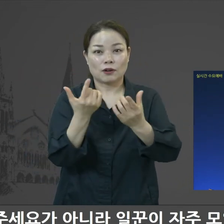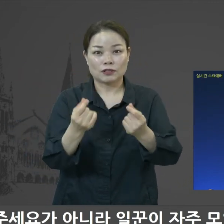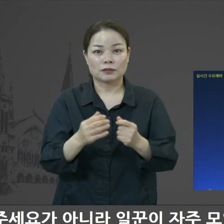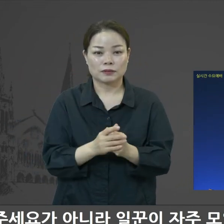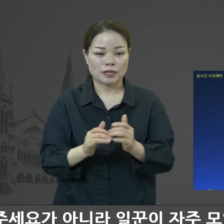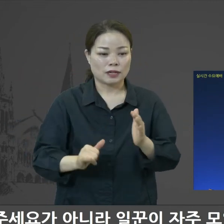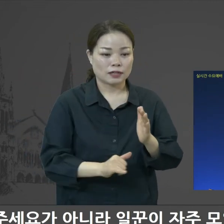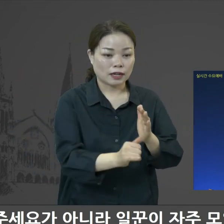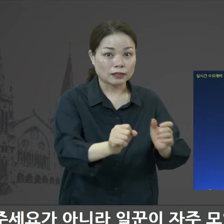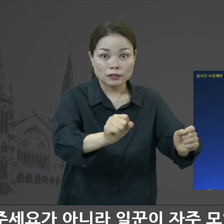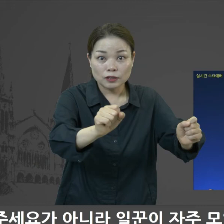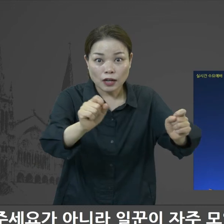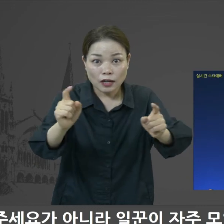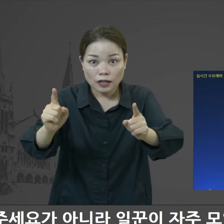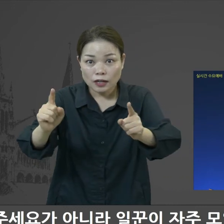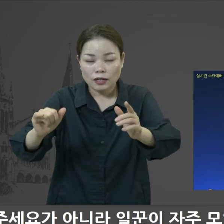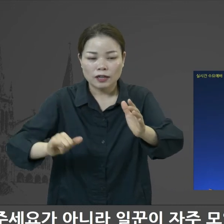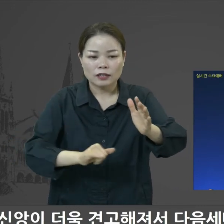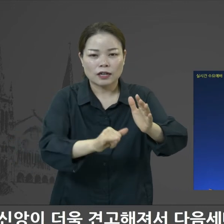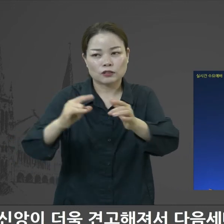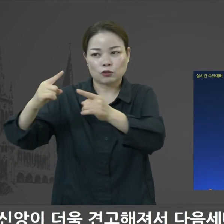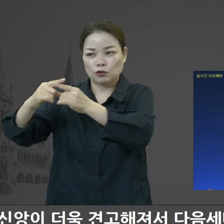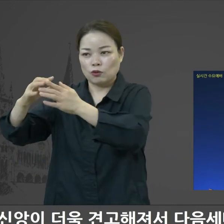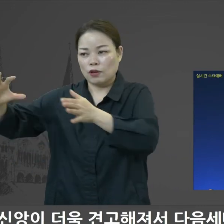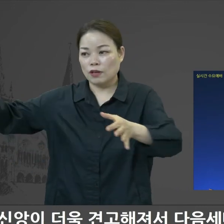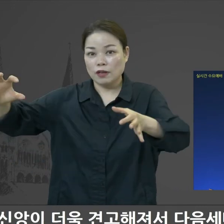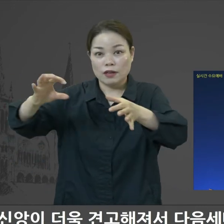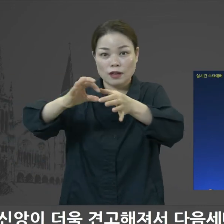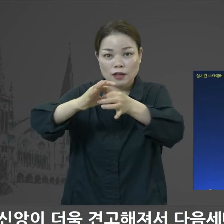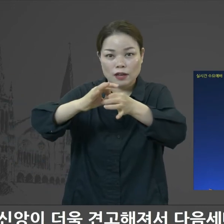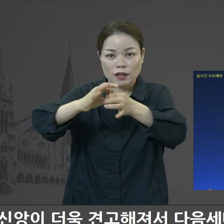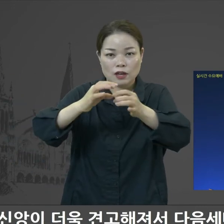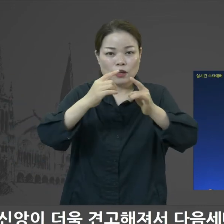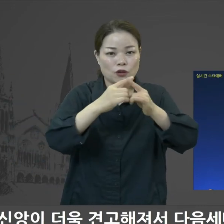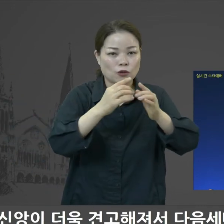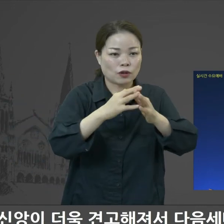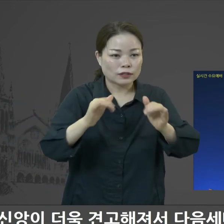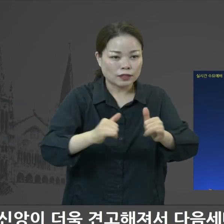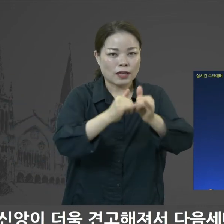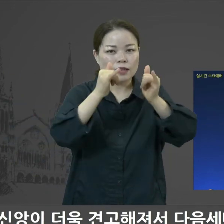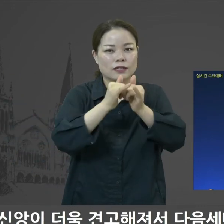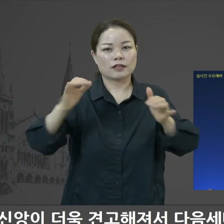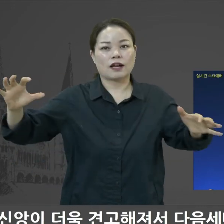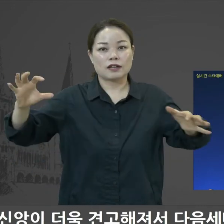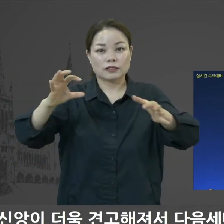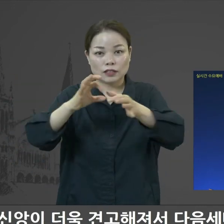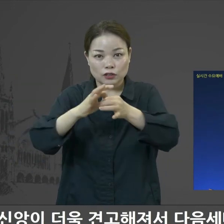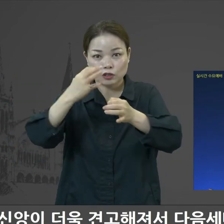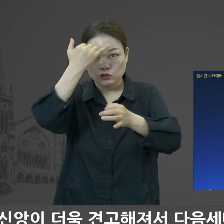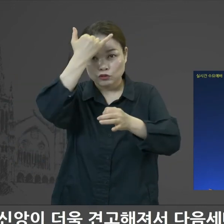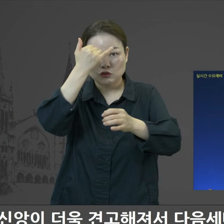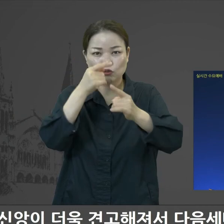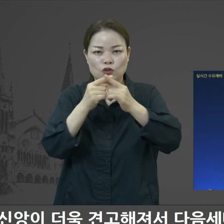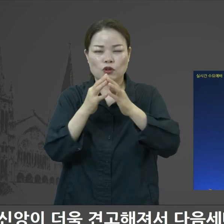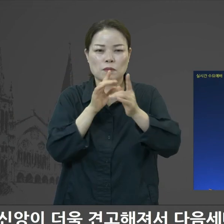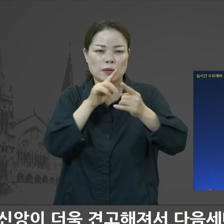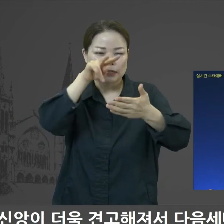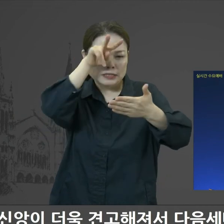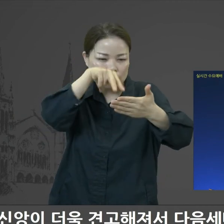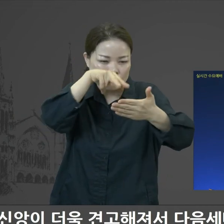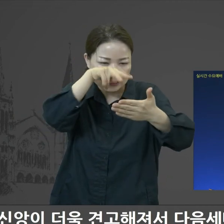가정이 회복되고 가정과 교회가 연결되고 교회와 사회가 연결돼서 우리 충현교회가 말씀 읽기를